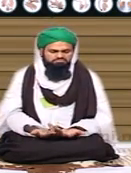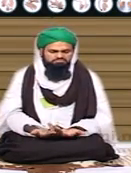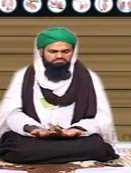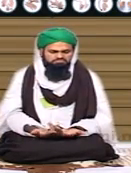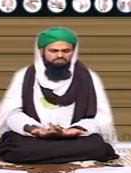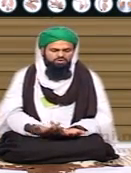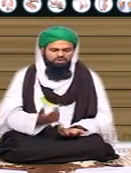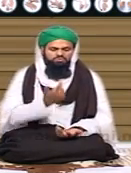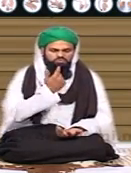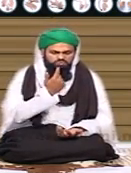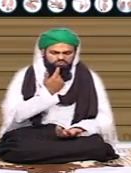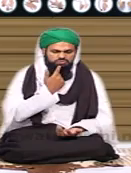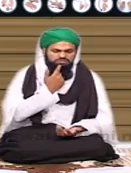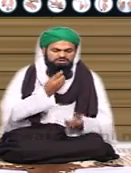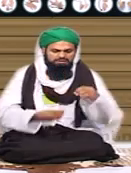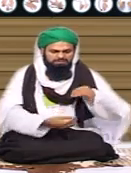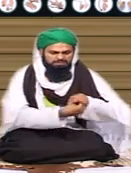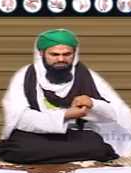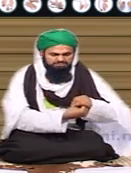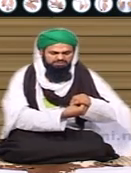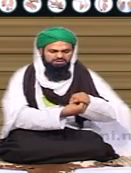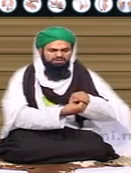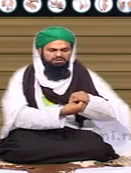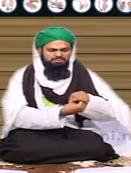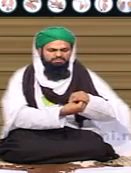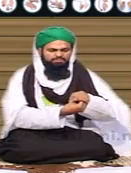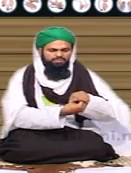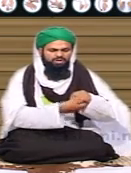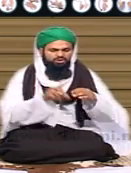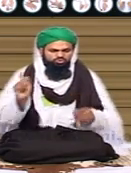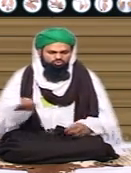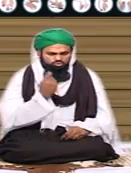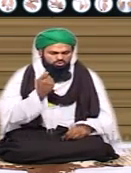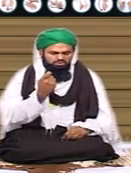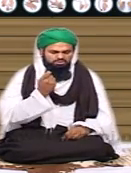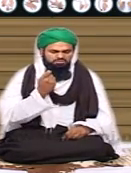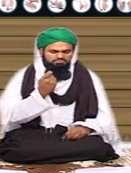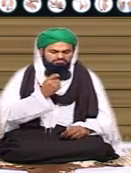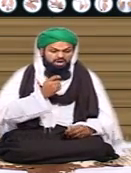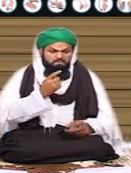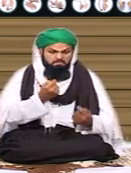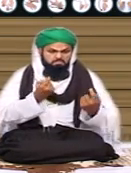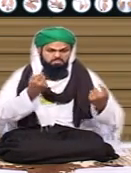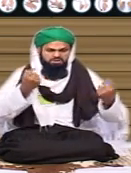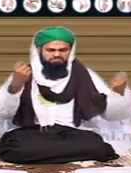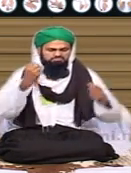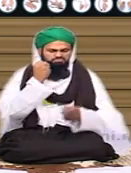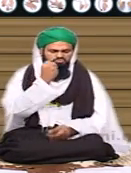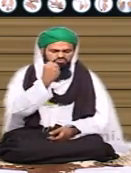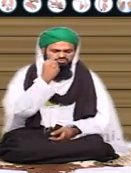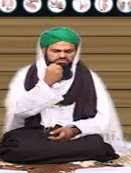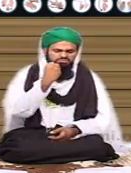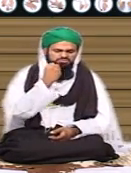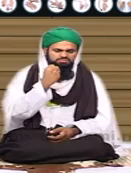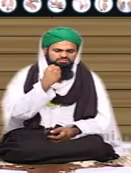میں بغیر جھوٹ بولے، رشوت دیے، بغیر ٹیکس کی چوری کیے بندہ مالدار نہیں ہو سکتا،